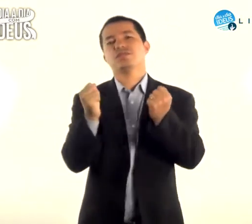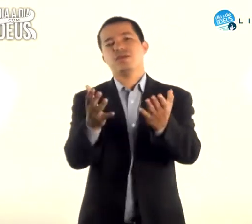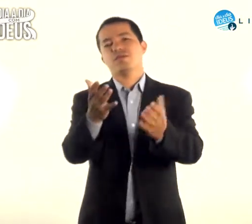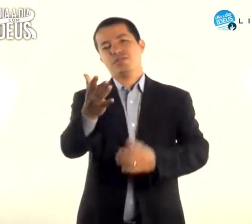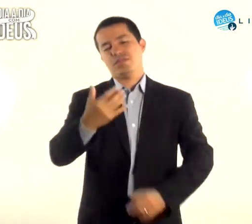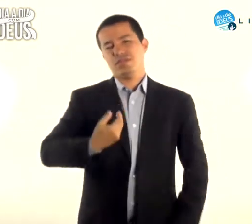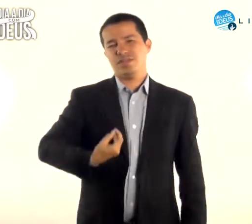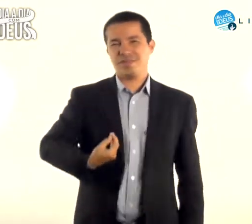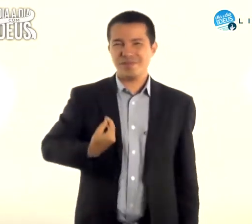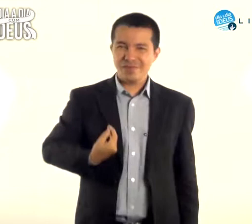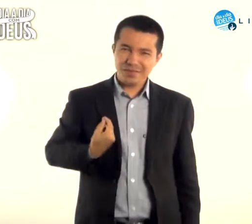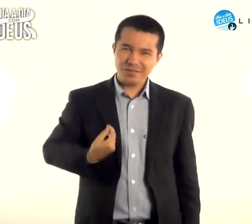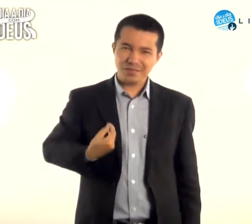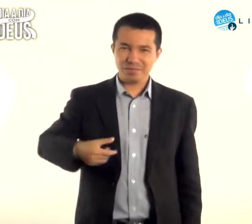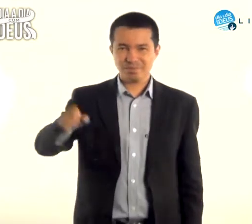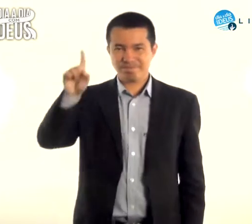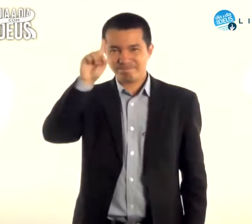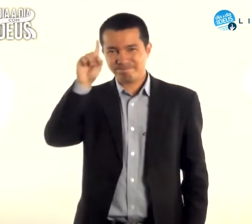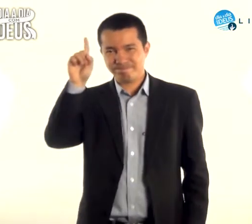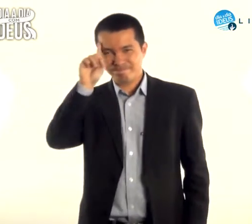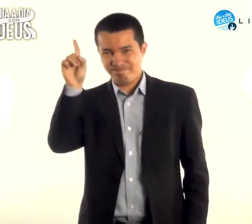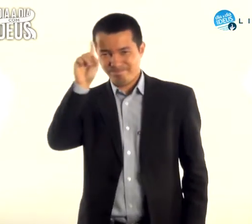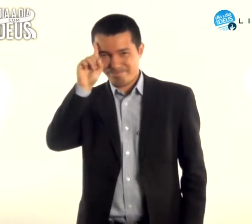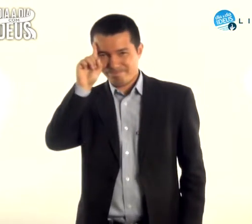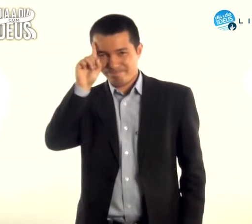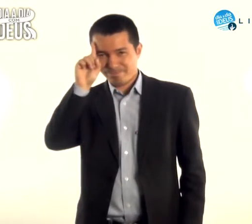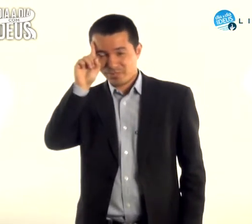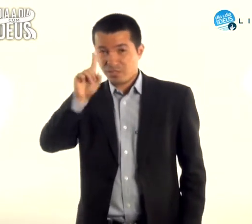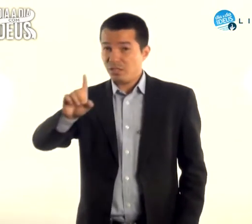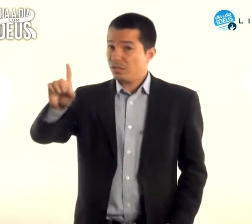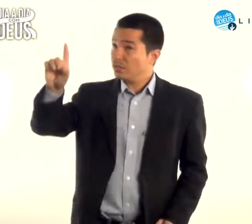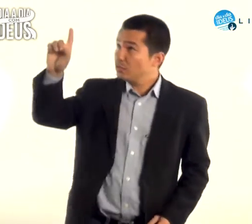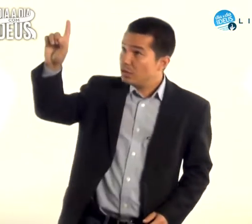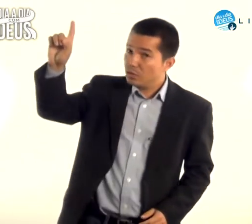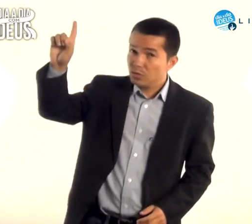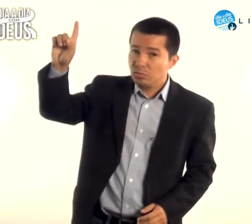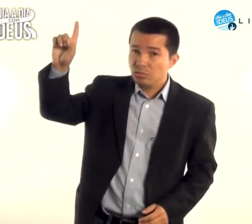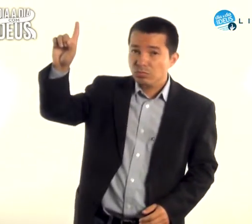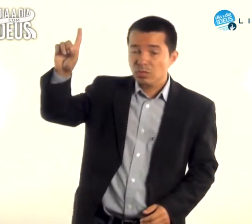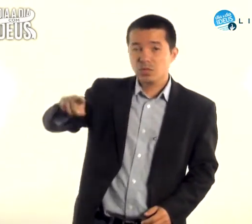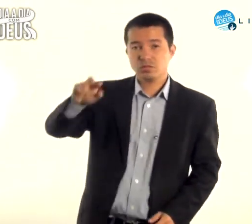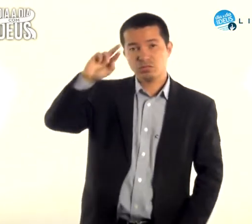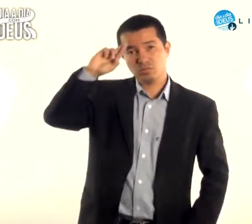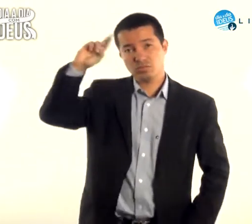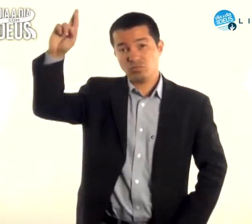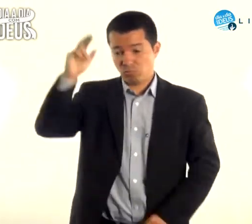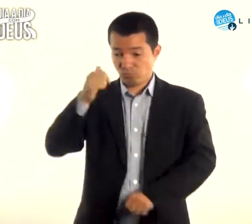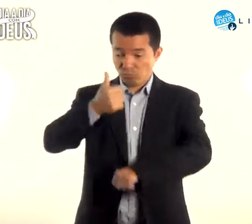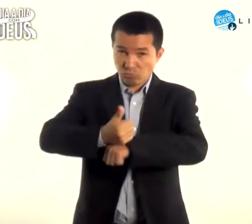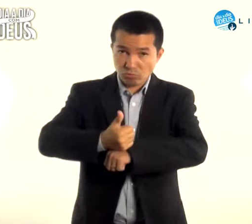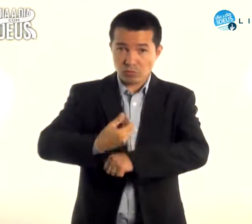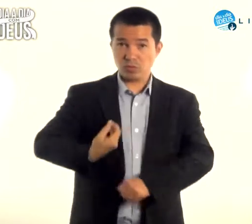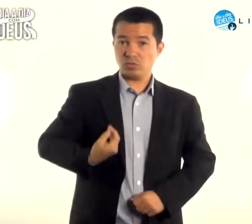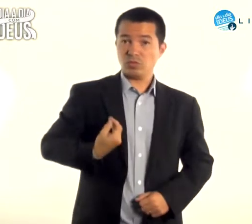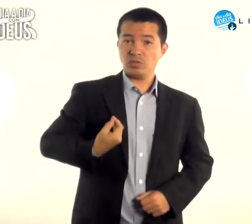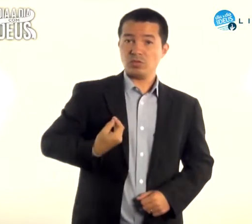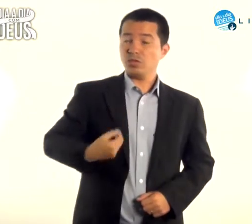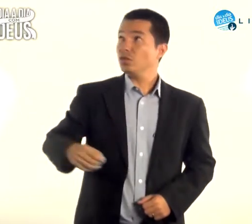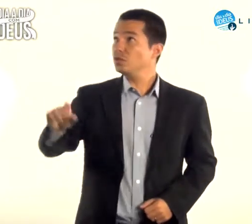quer ofertar ainda mais e melhor para você. Deus, o dono da vida, o dono do tempo,